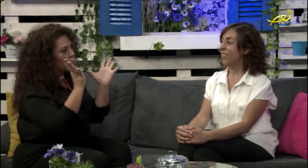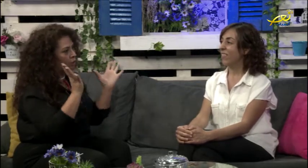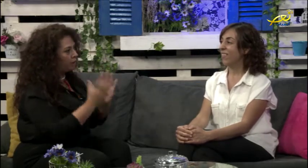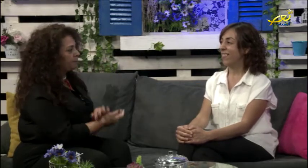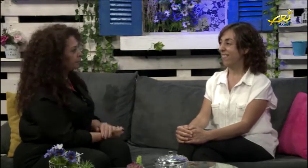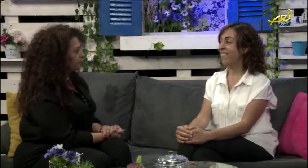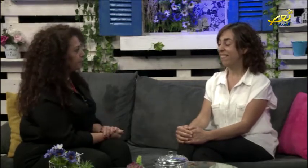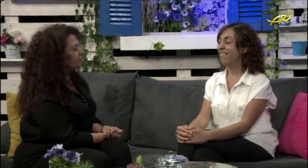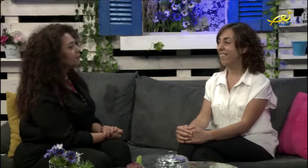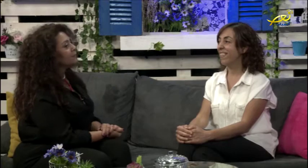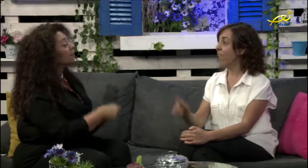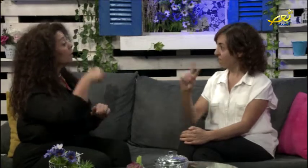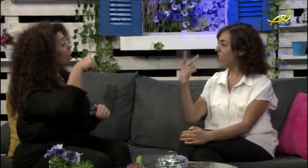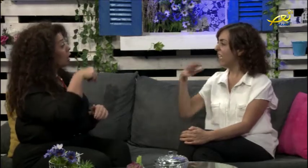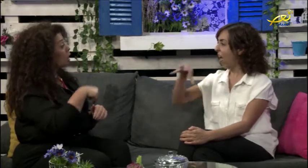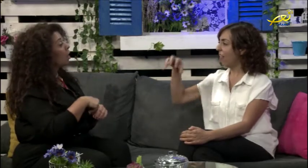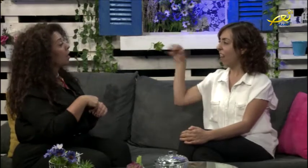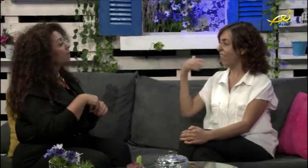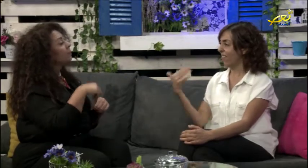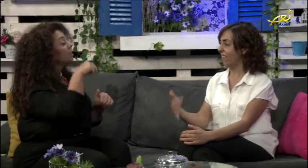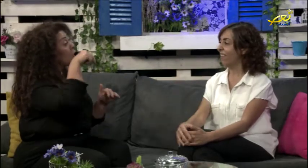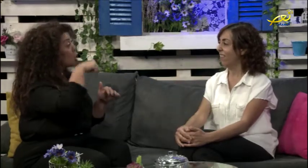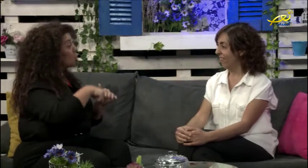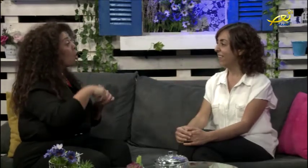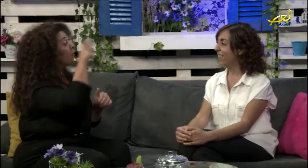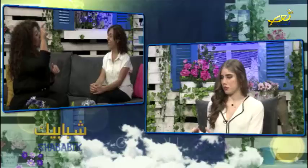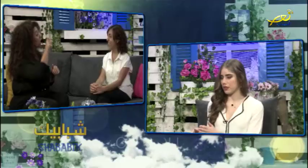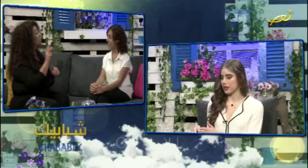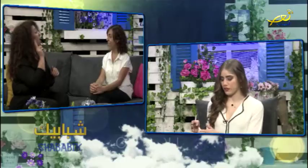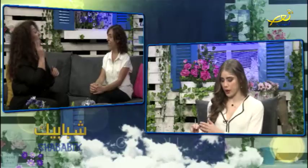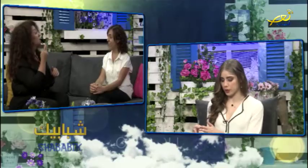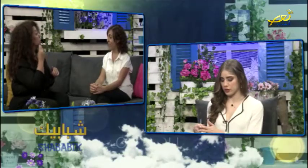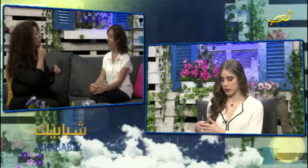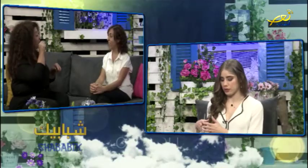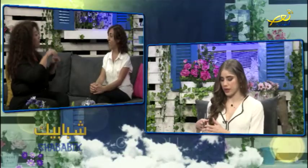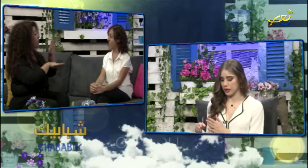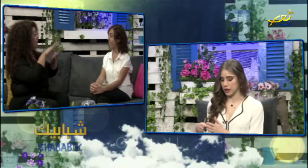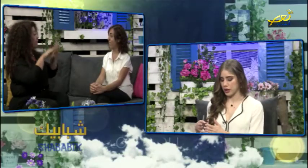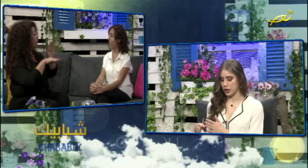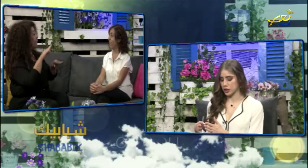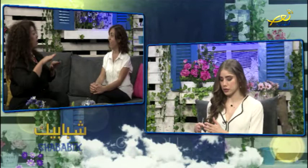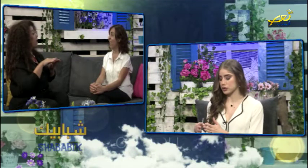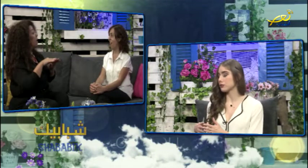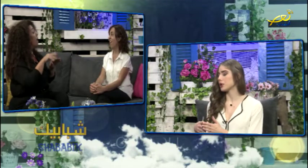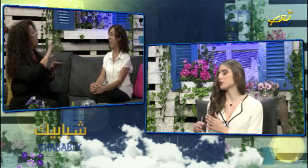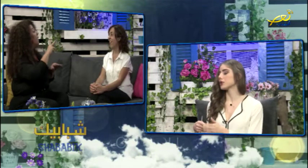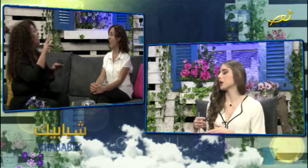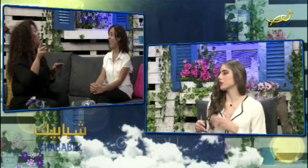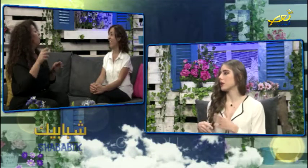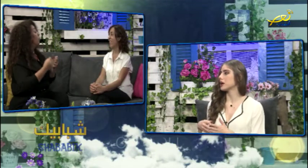واضح. اليوم هل بيختلفوا أو في تفاوت بين الأشخاص الصم بالقدرات والمهارات